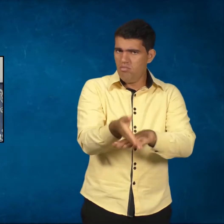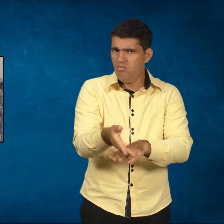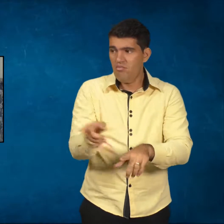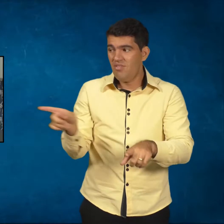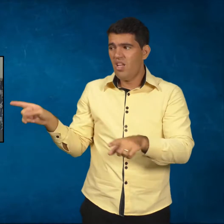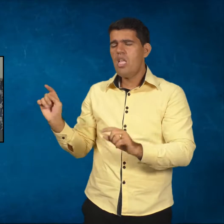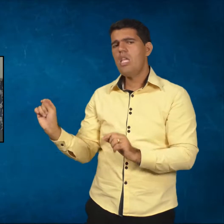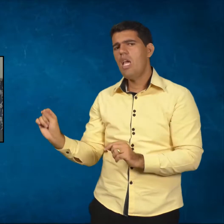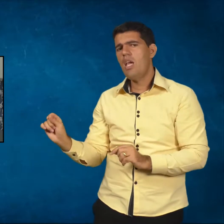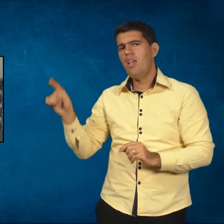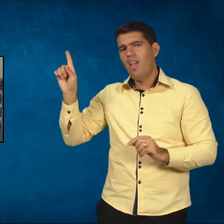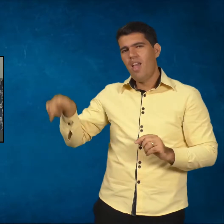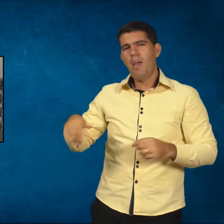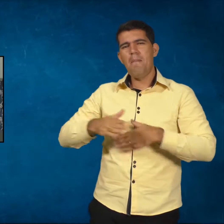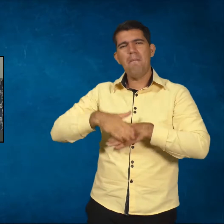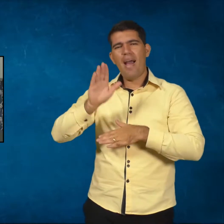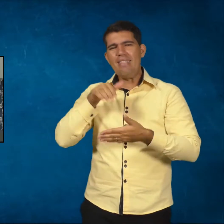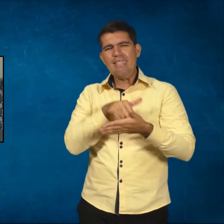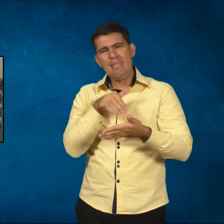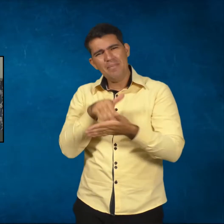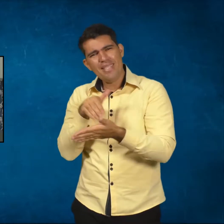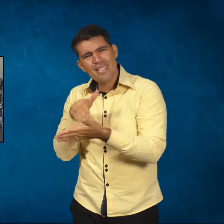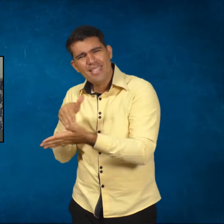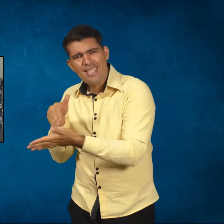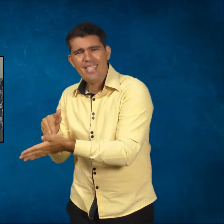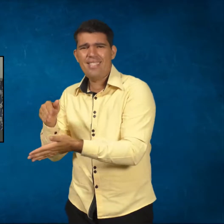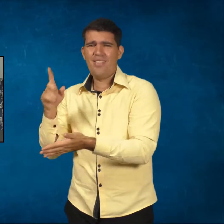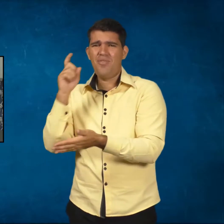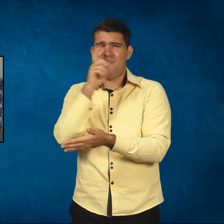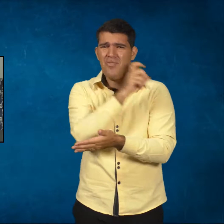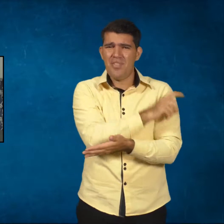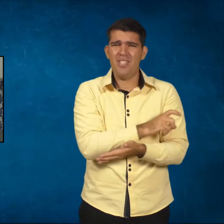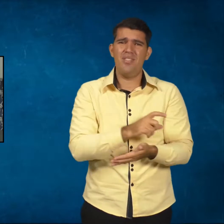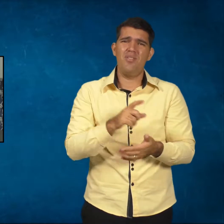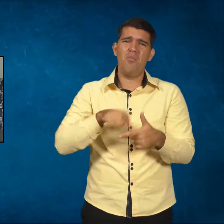assim, mais comprometidos, que tenham, de repente,